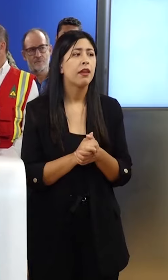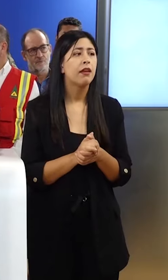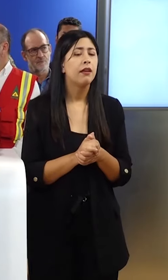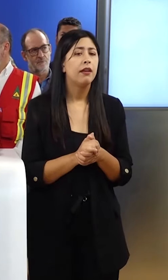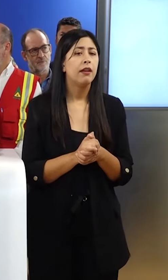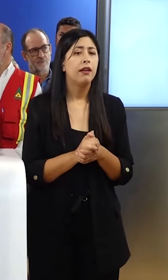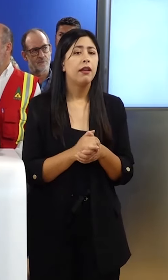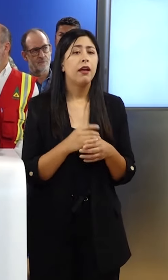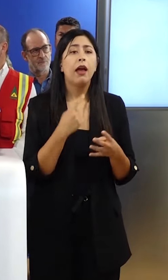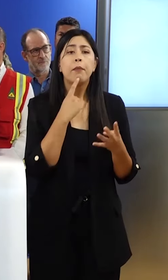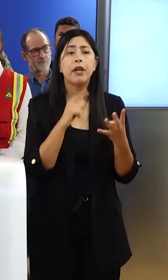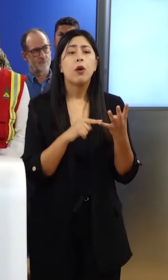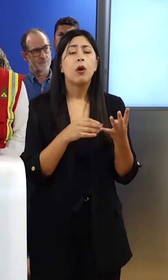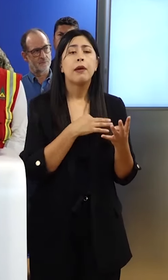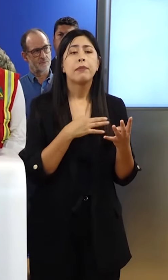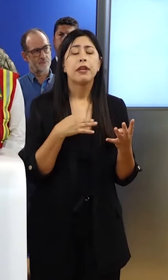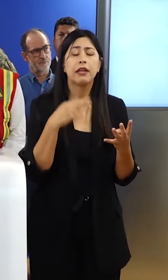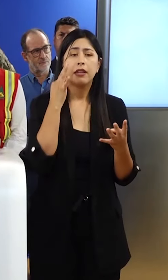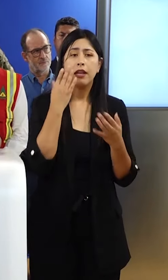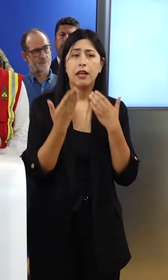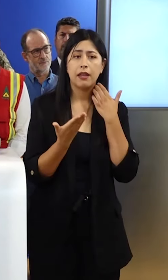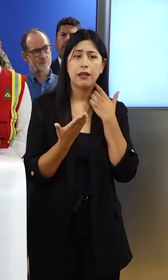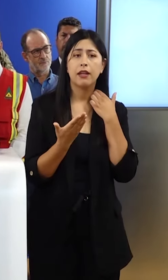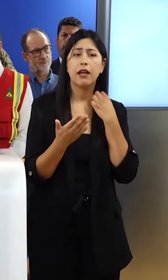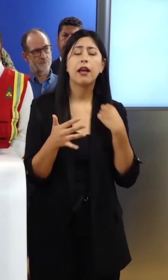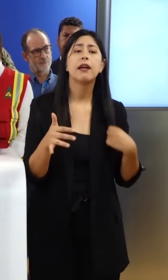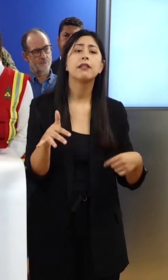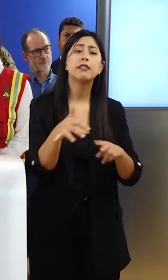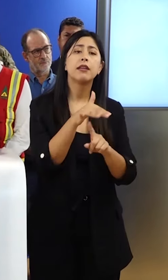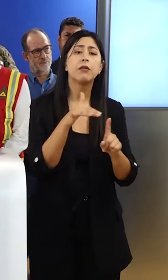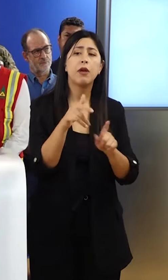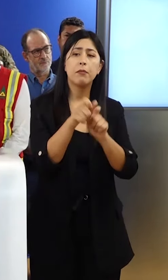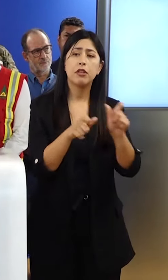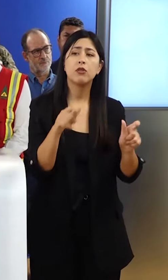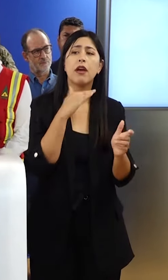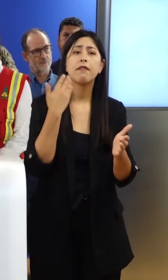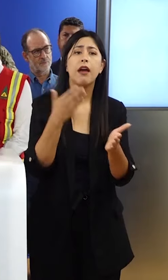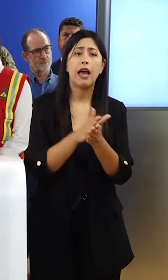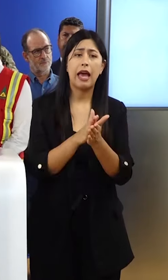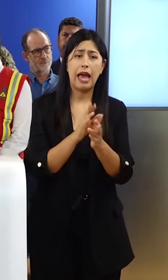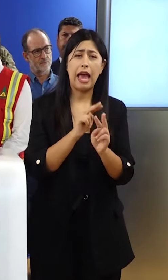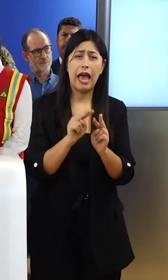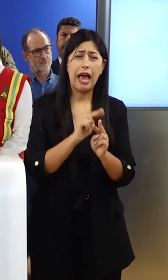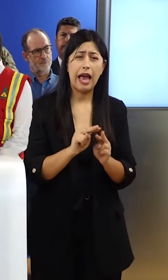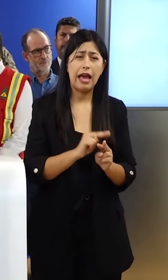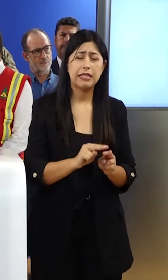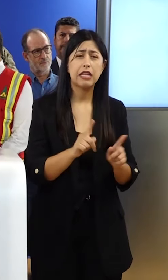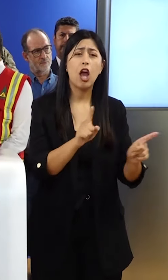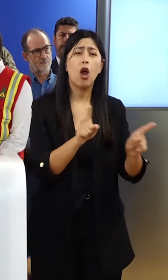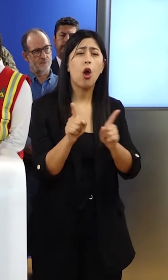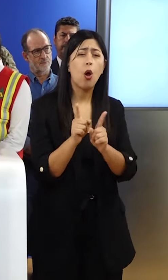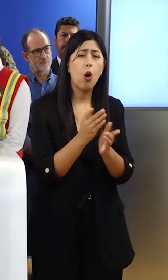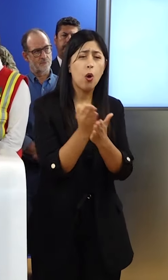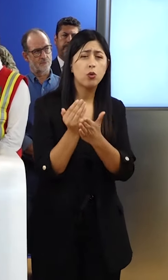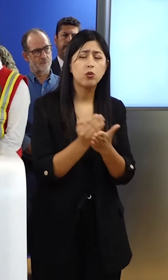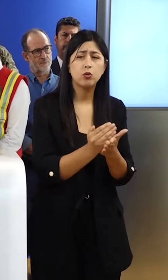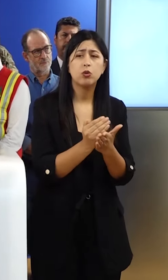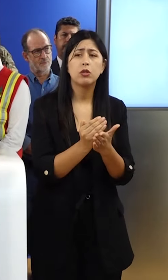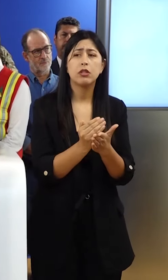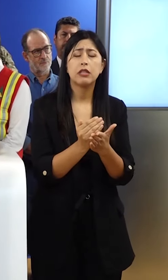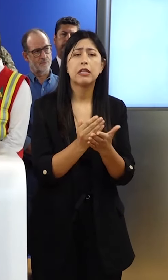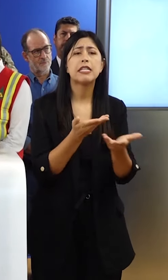emergencias para la ministra es más que nada en torno a la situación de las personas fallecidas si se va a realizar una especie de coordinación en torno a los servicios